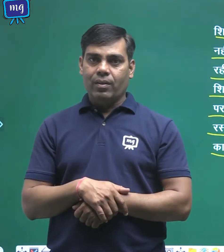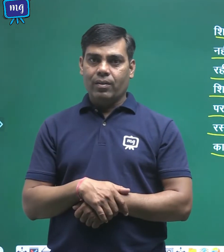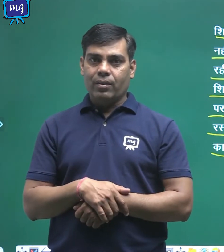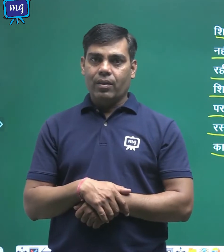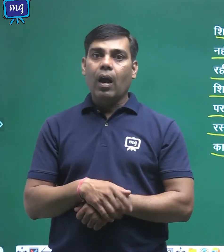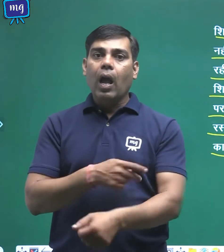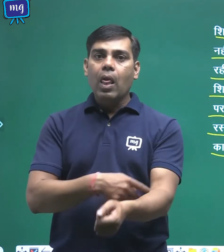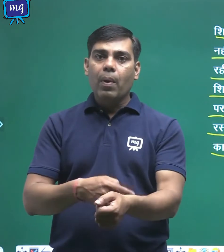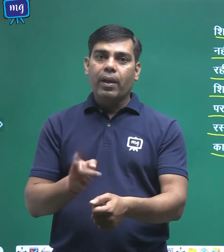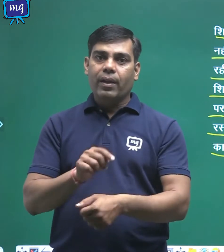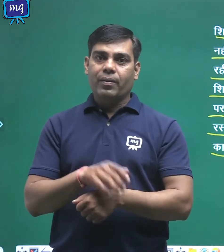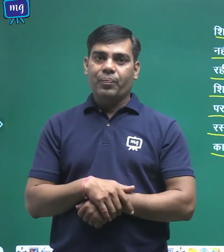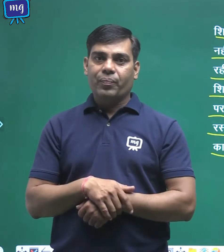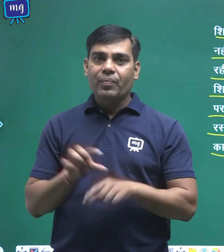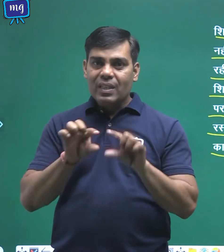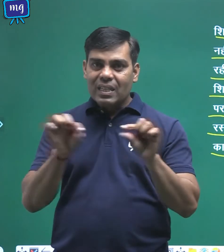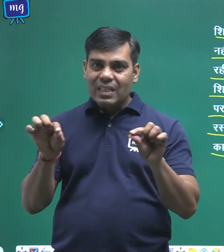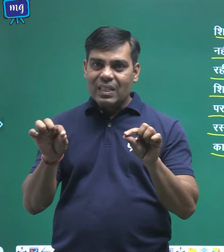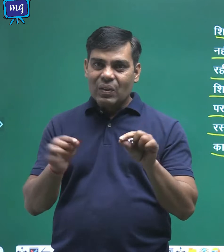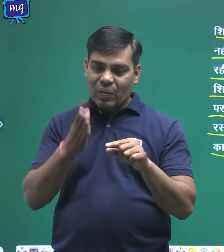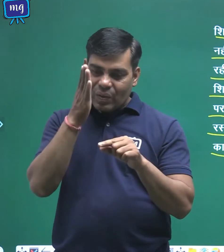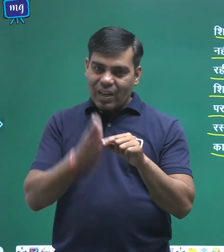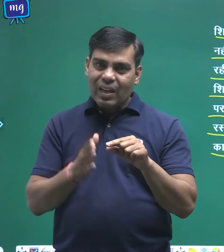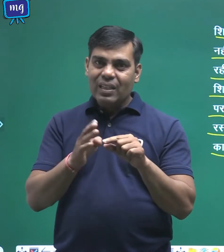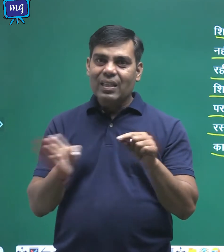कालीबाई ने रस्सी काट दी है।